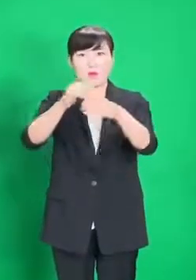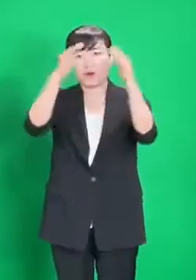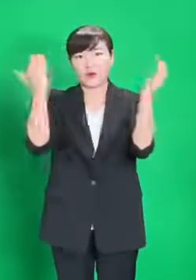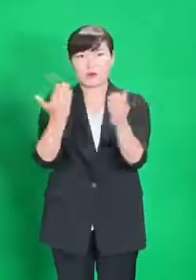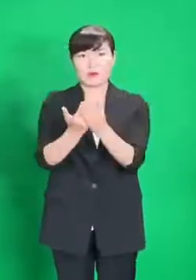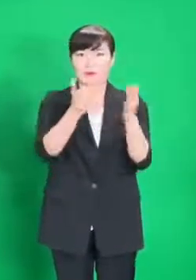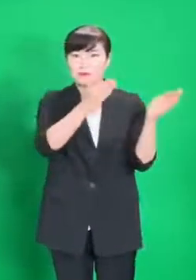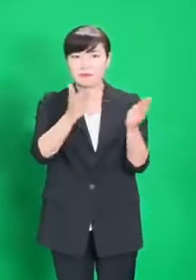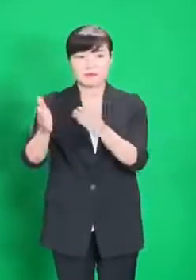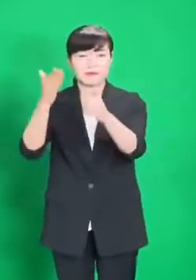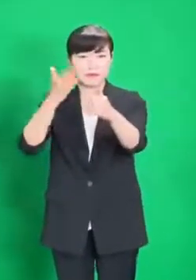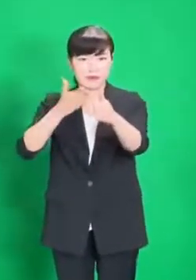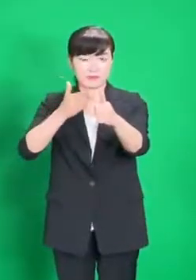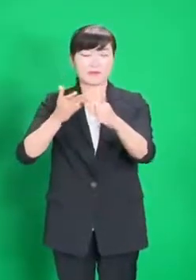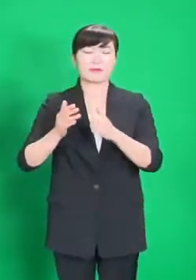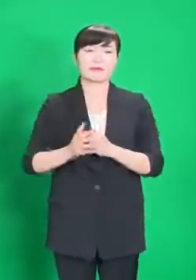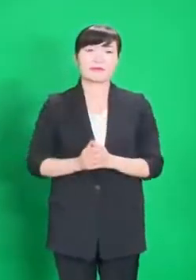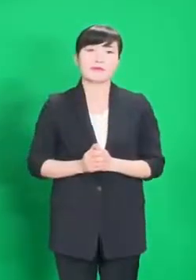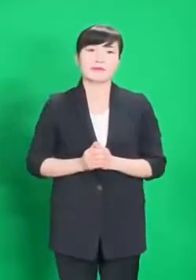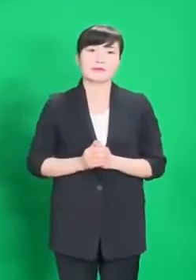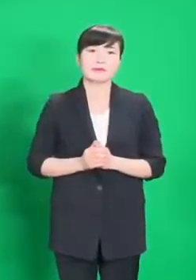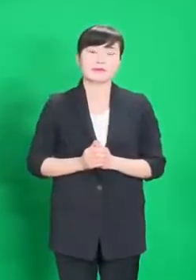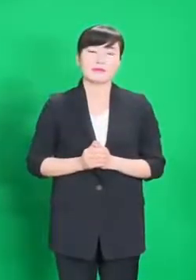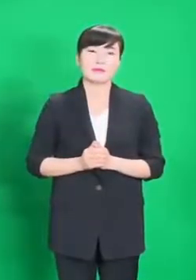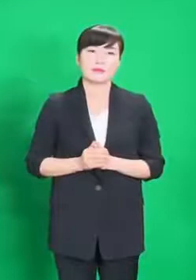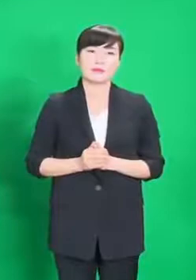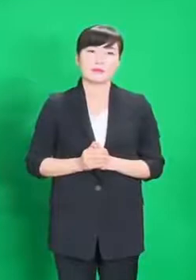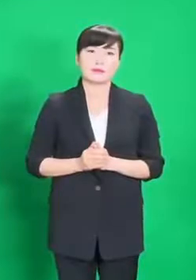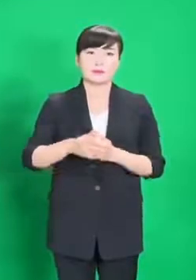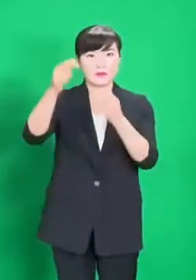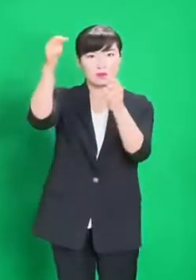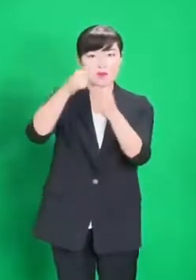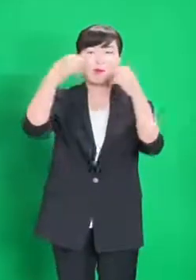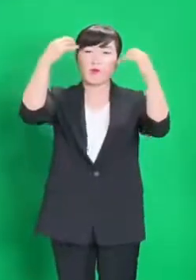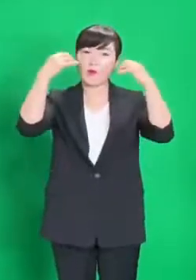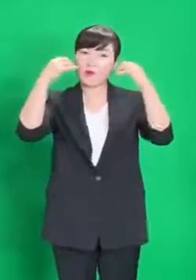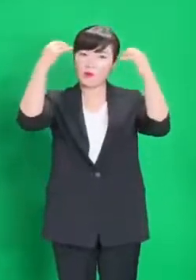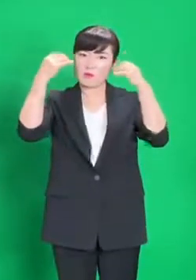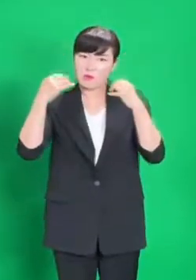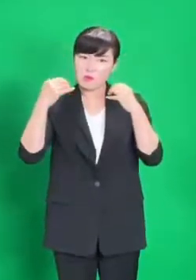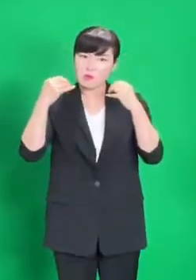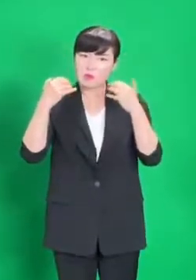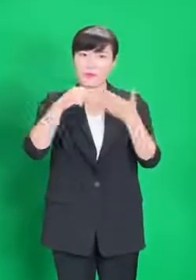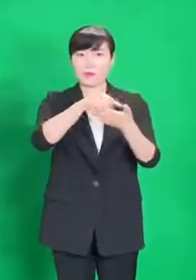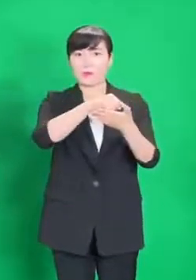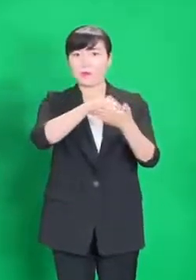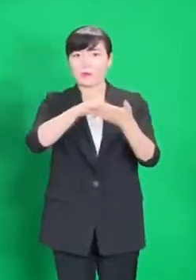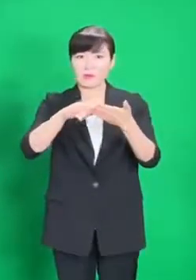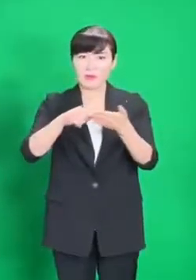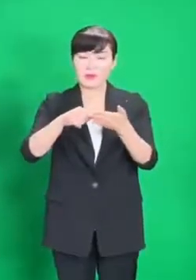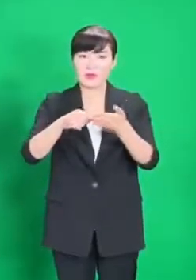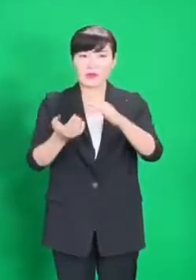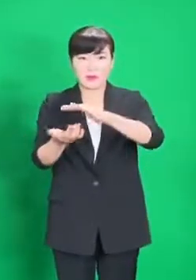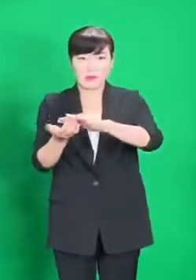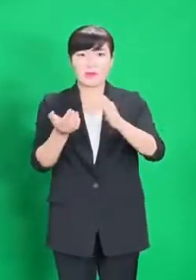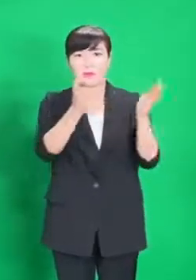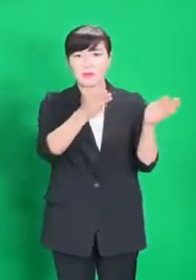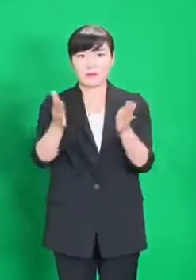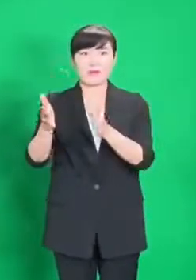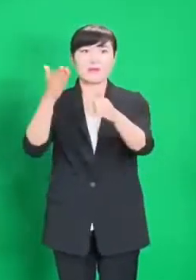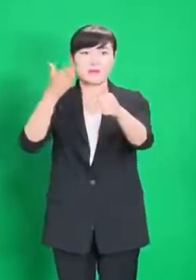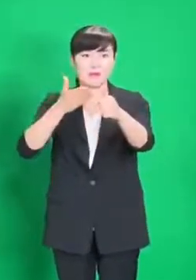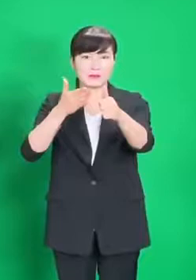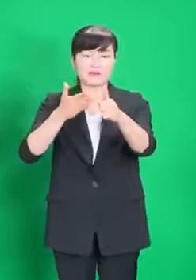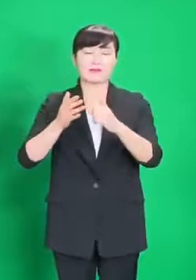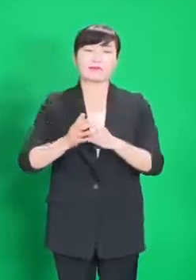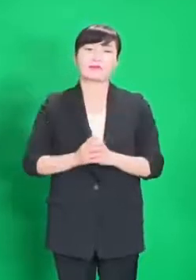철저히 기해 주시기 바랍니다. 이제 다가오는 여름철 재난재해도 철저히 대비해